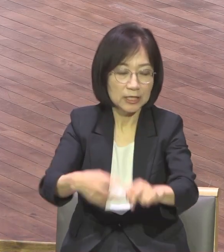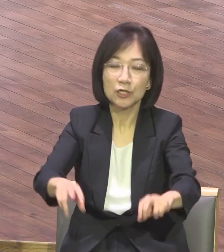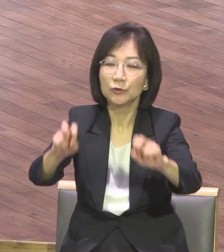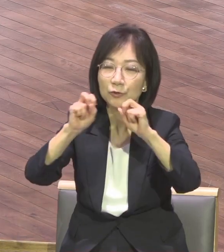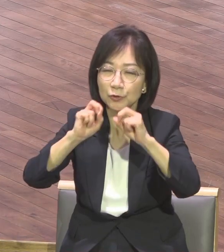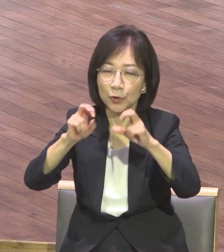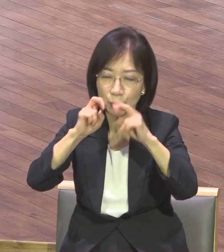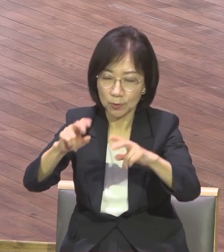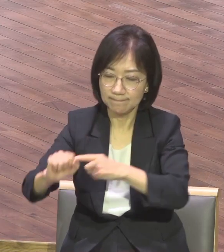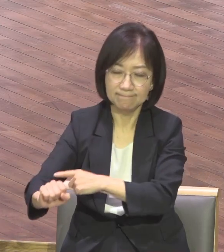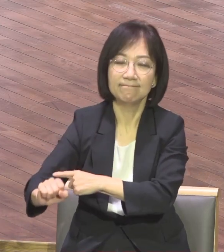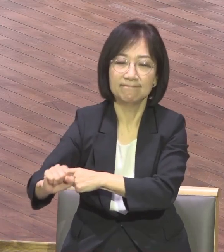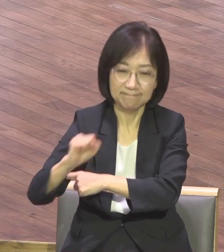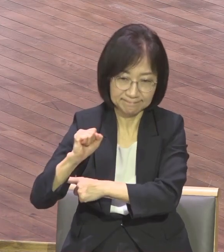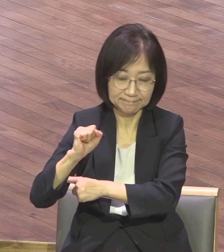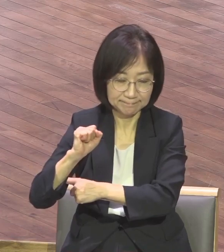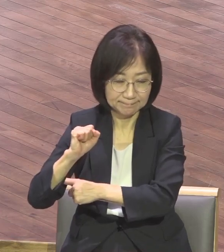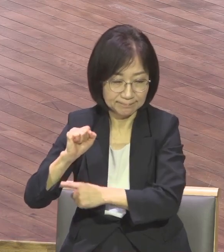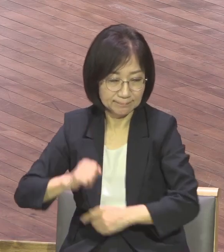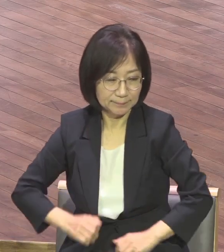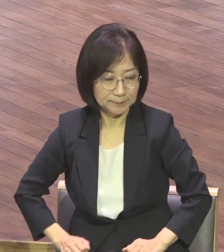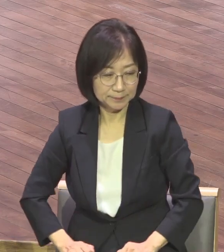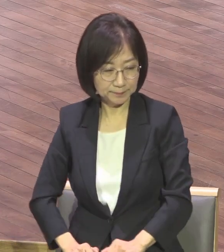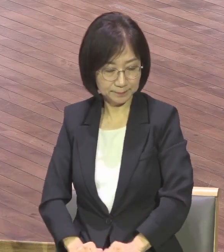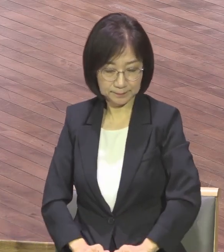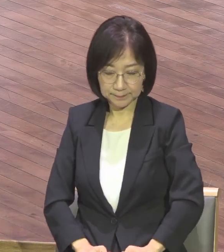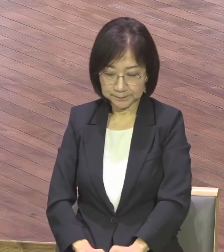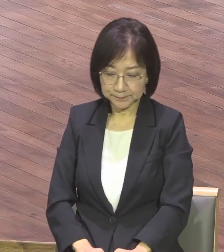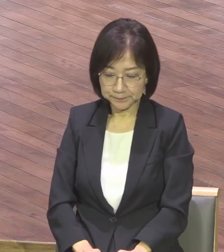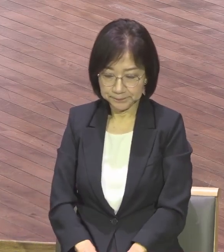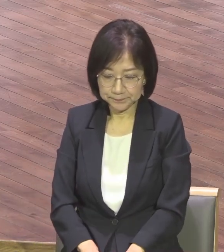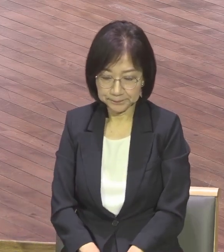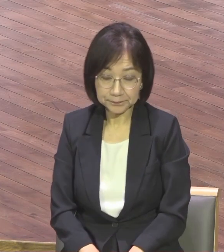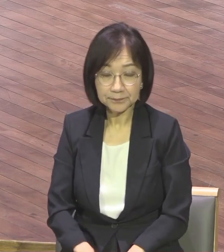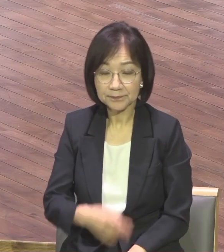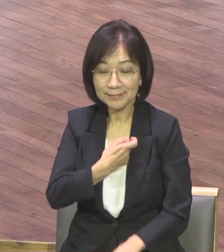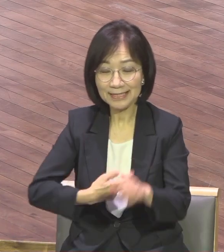오늘 본문이 사도행전 13장의 내용을 잘 보면요. 처음으로